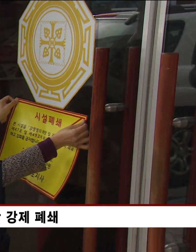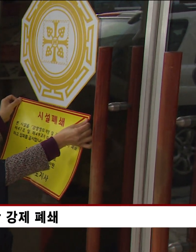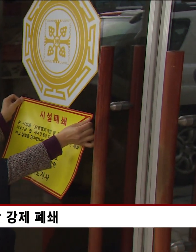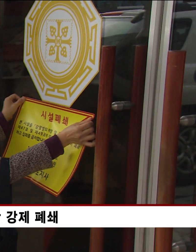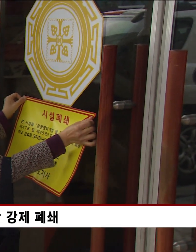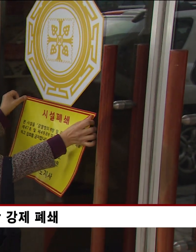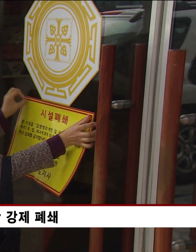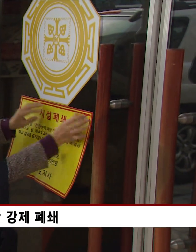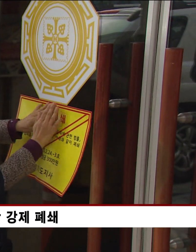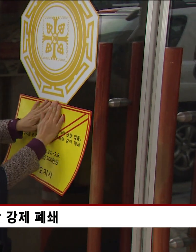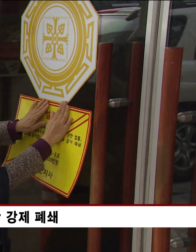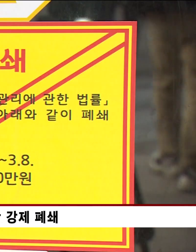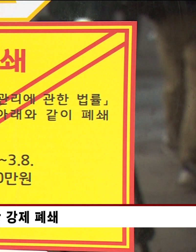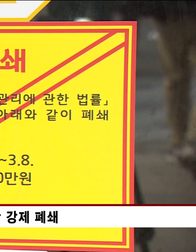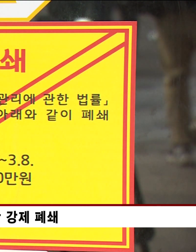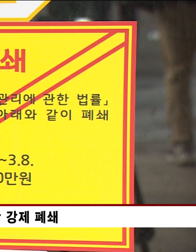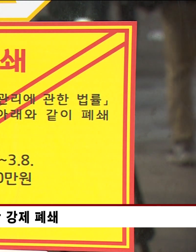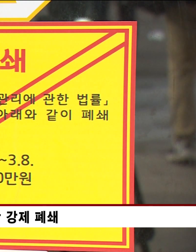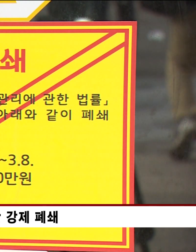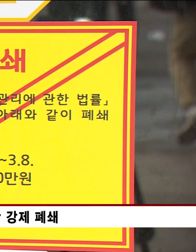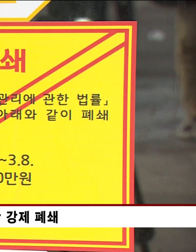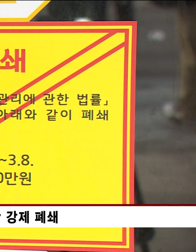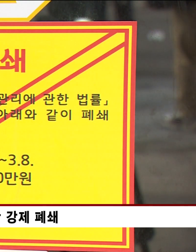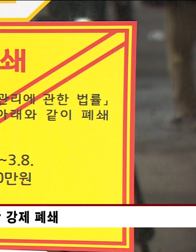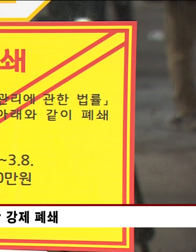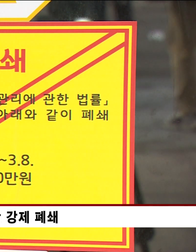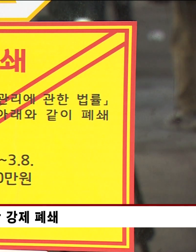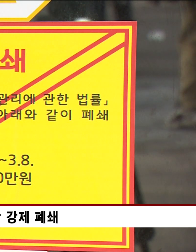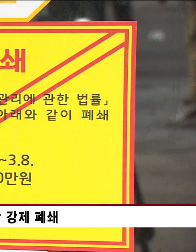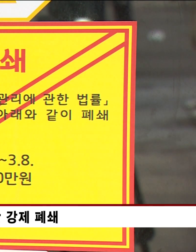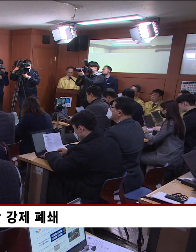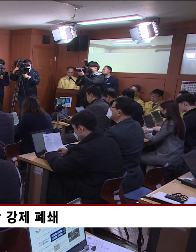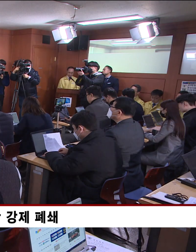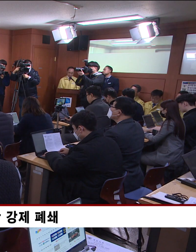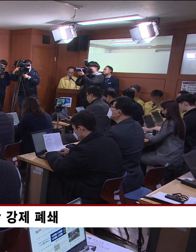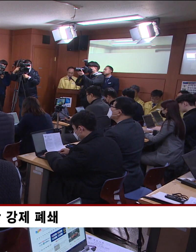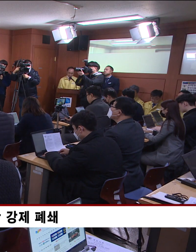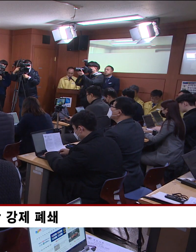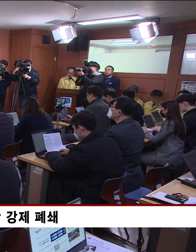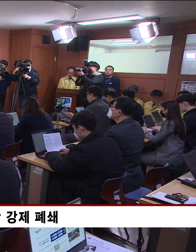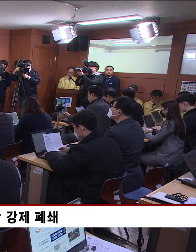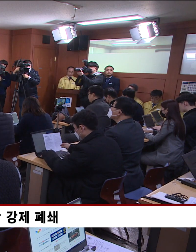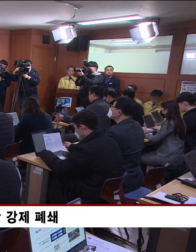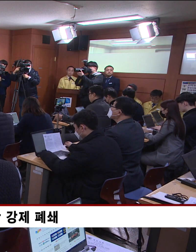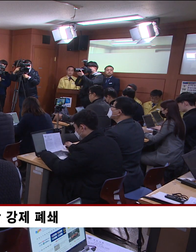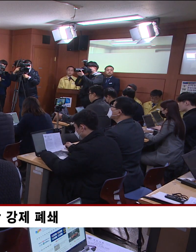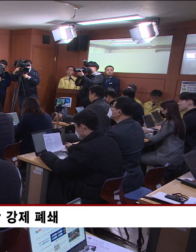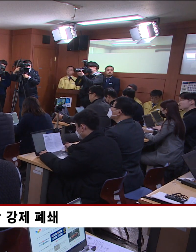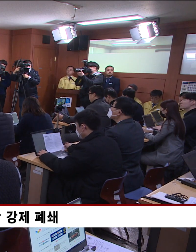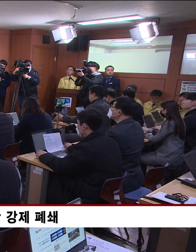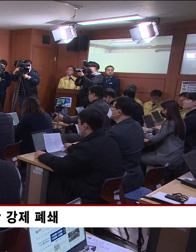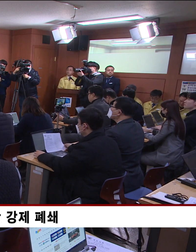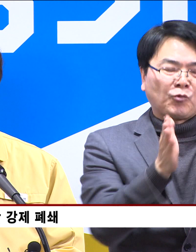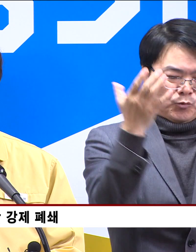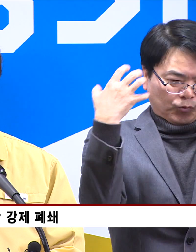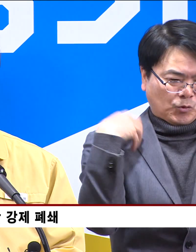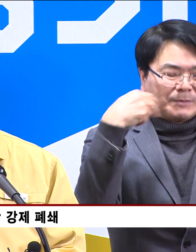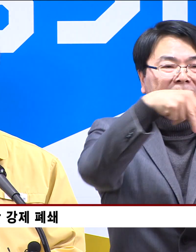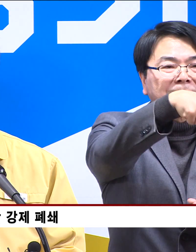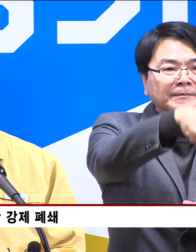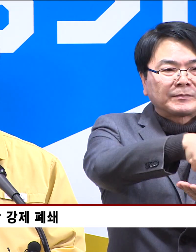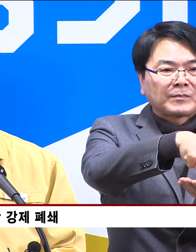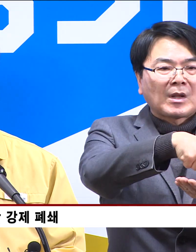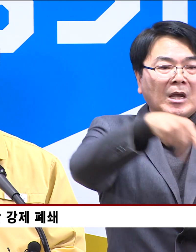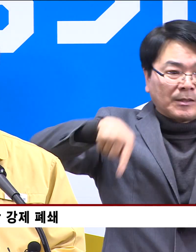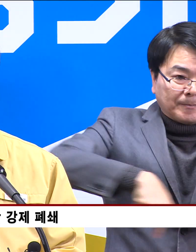동안 공무원을 상주시켜 운영을 강제 중단시키기로 했습니다. 도는 신천지 측으로부터 전달받은 자료와